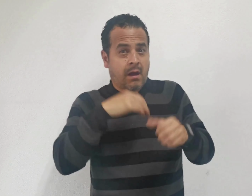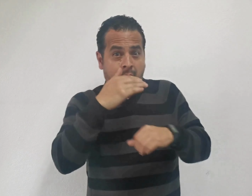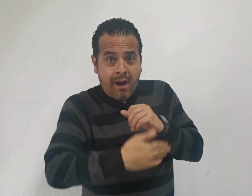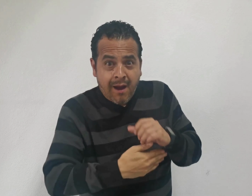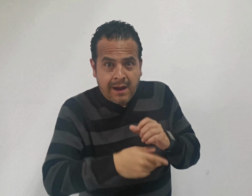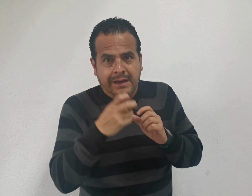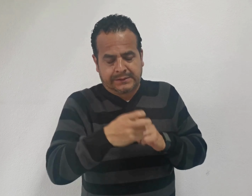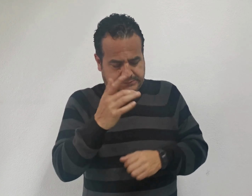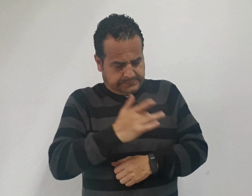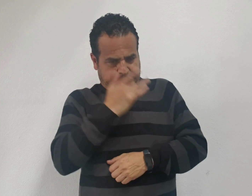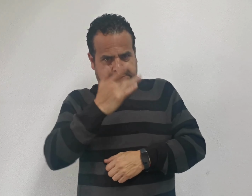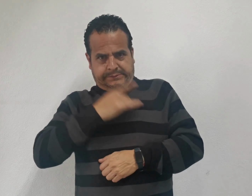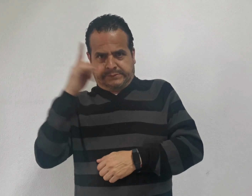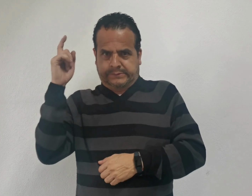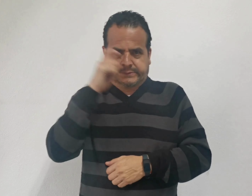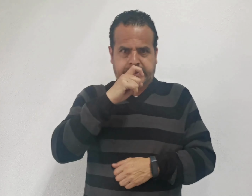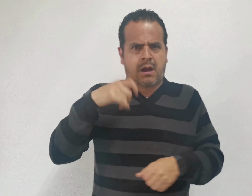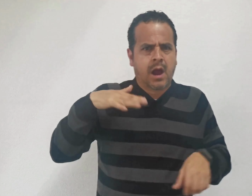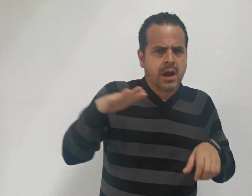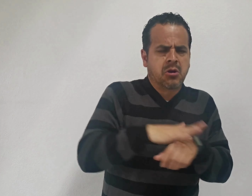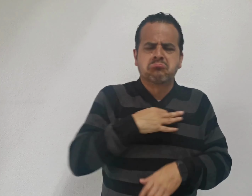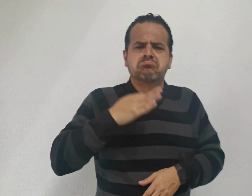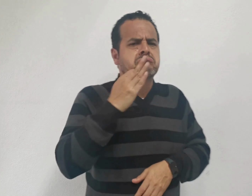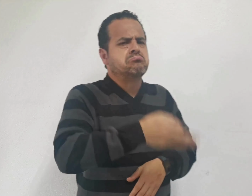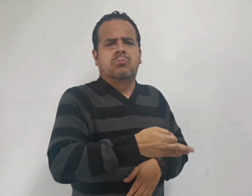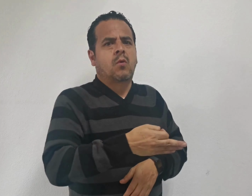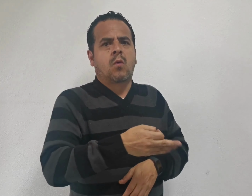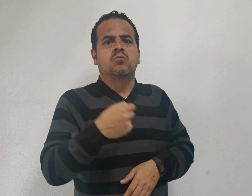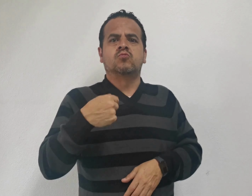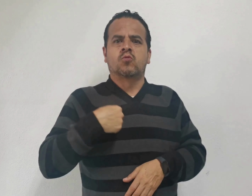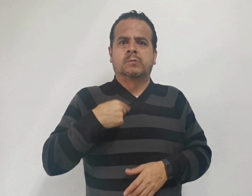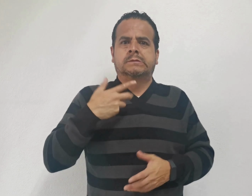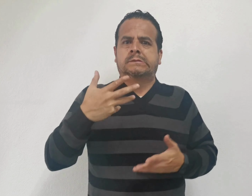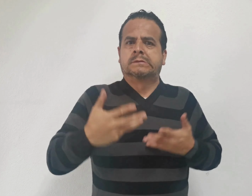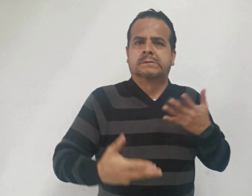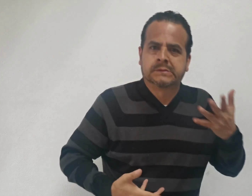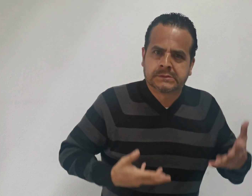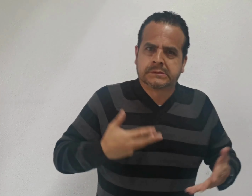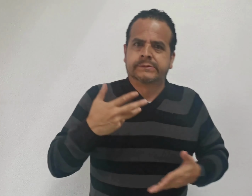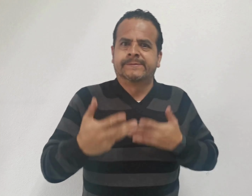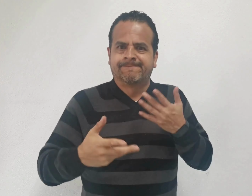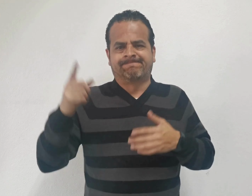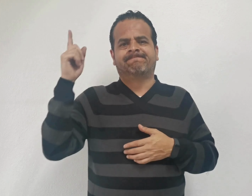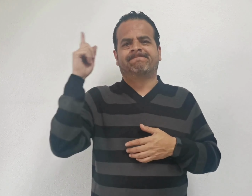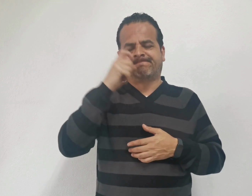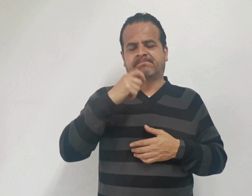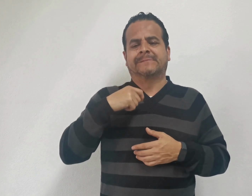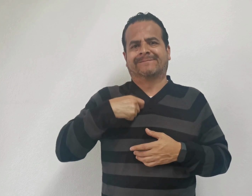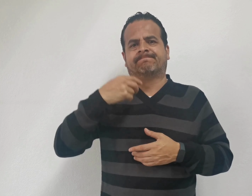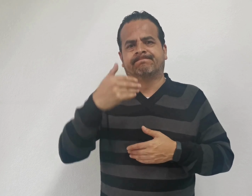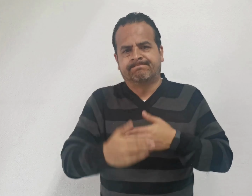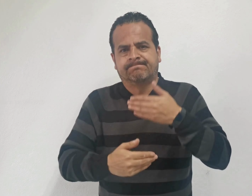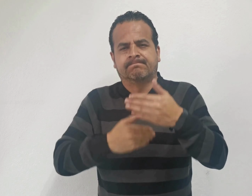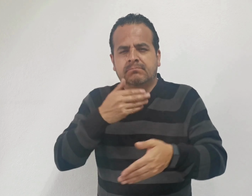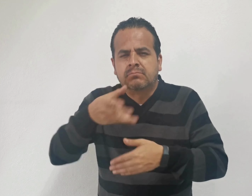despedidas y me cuestan los cierres y me cuestan los finales me cuestan los cambios entonces también esa parte ha sido de aprender como a